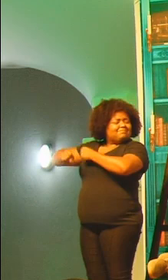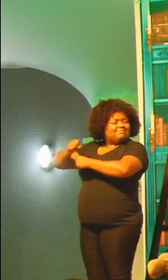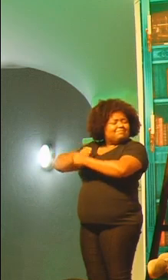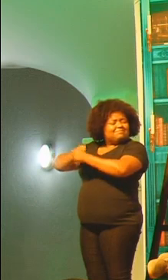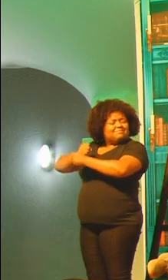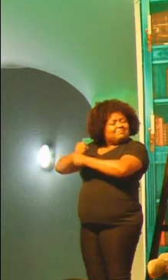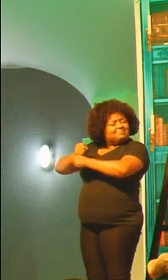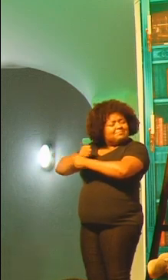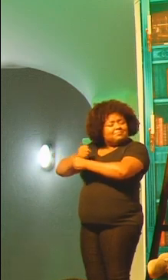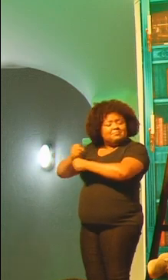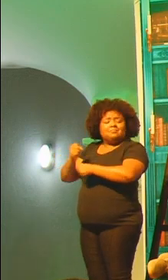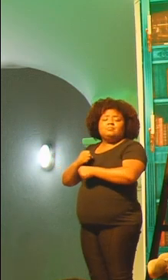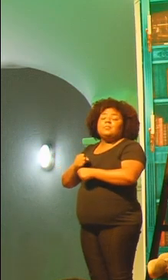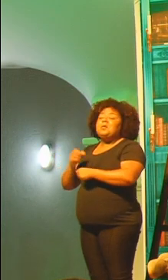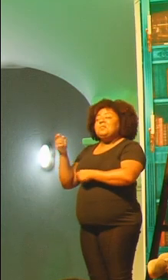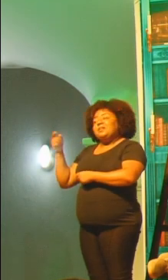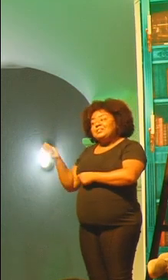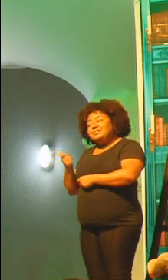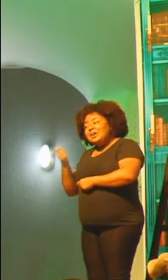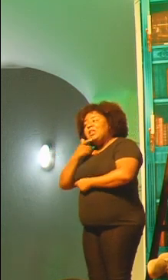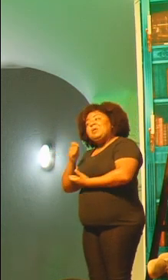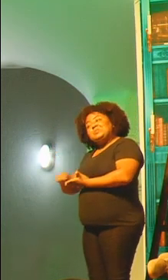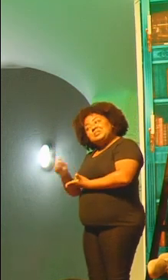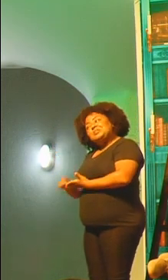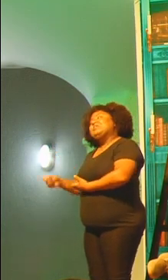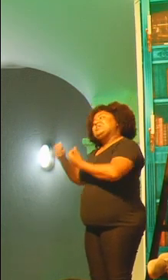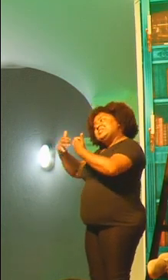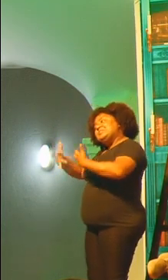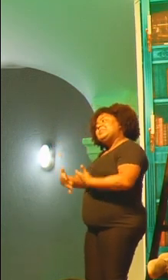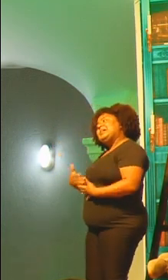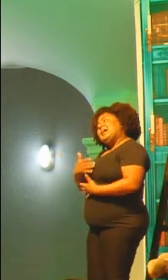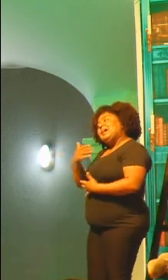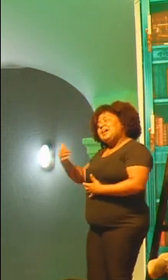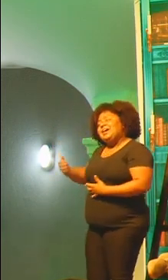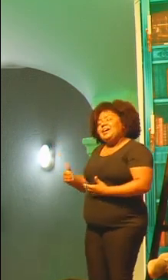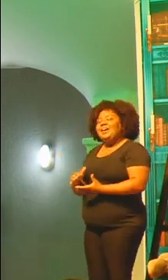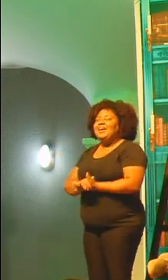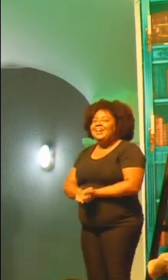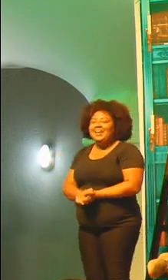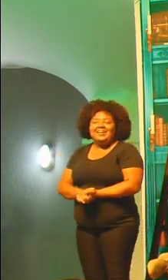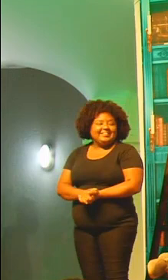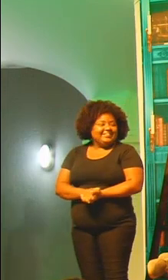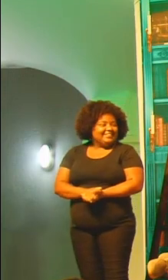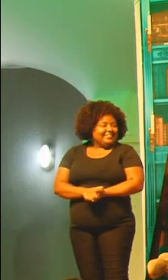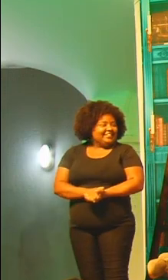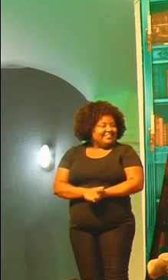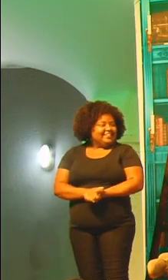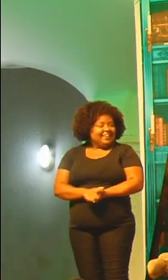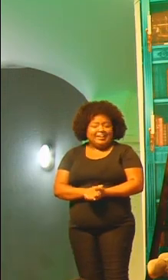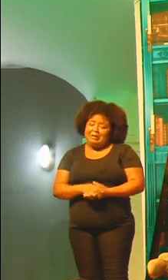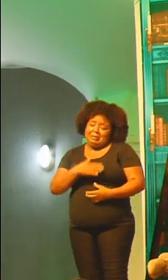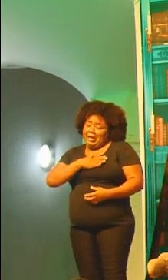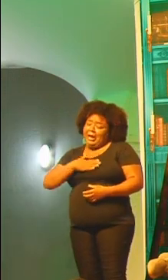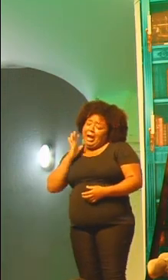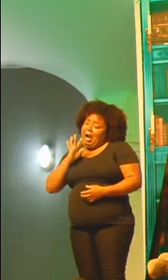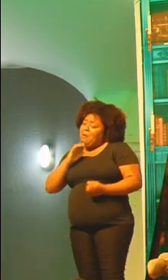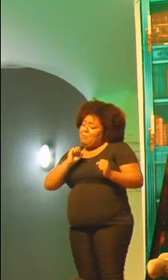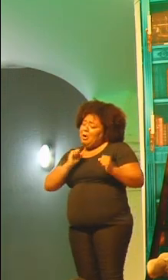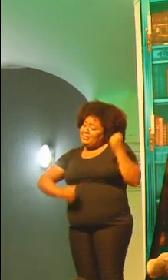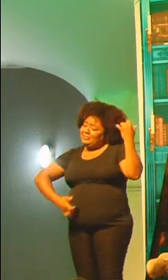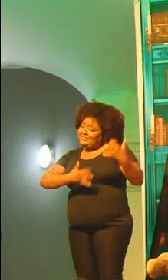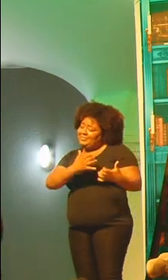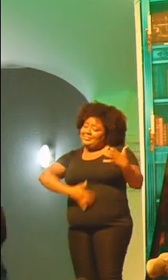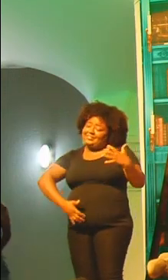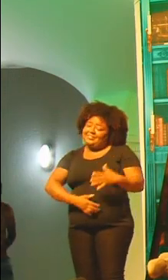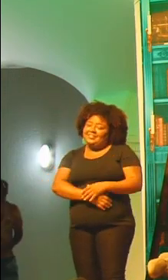isso? Mas Marcelo vai falar melhor sobre isso. Exatamente. Eu estou gostando, pode falar. A ideia é essa